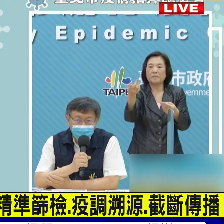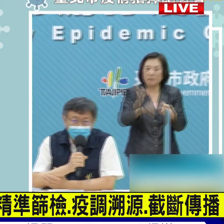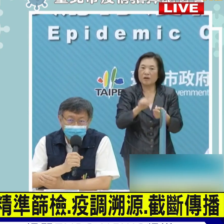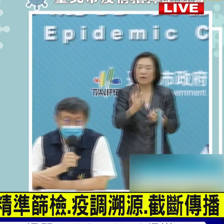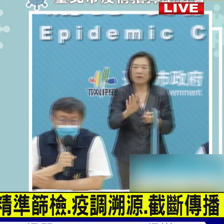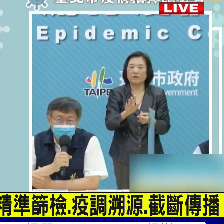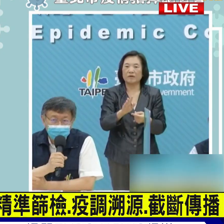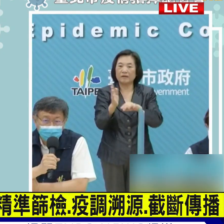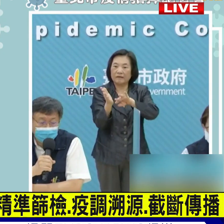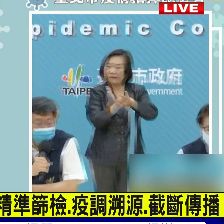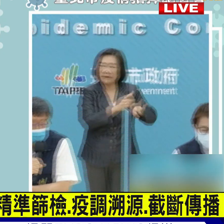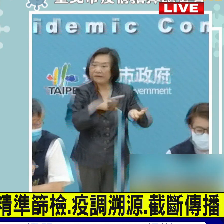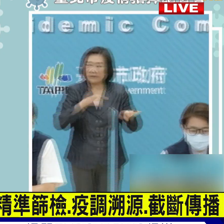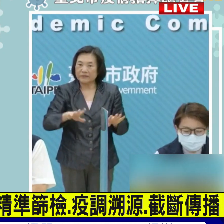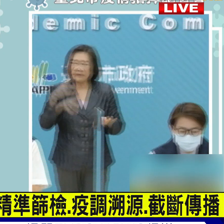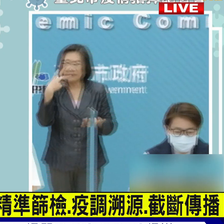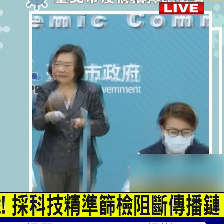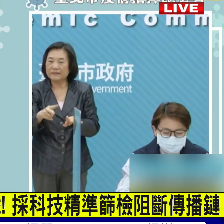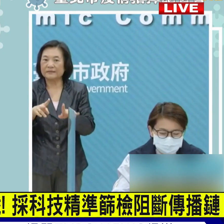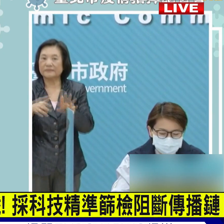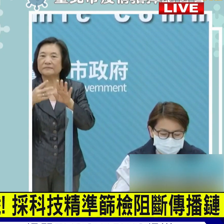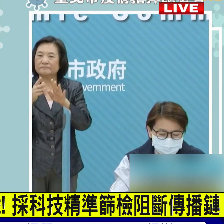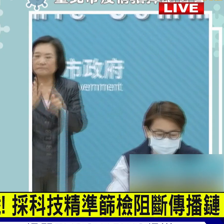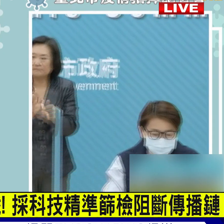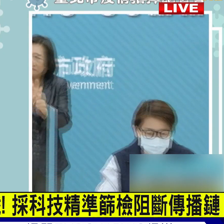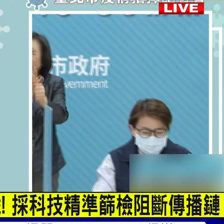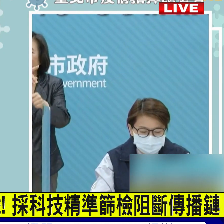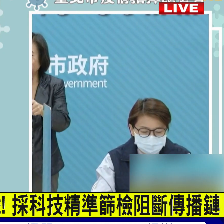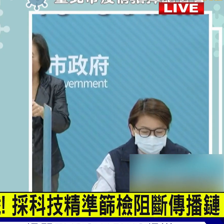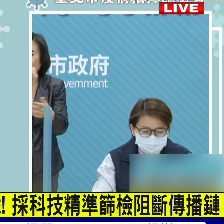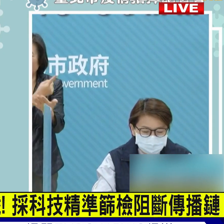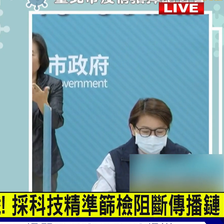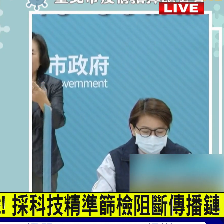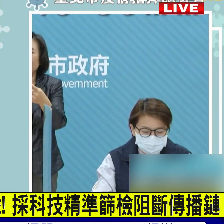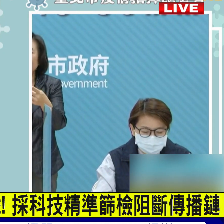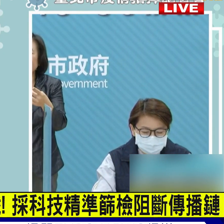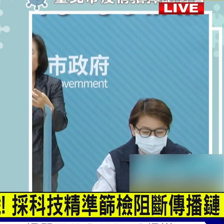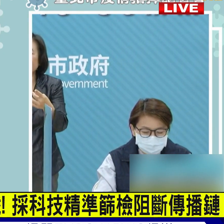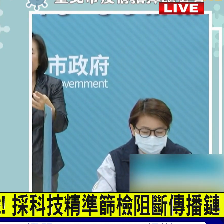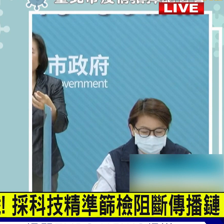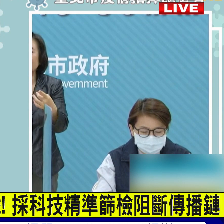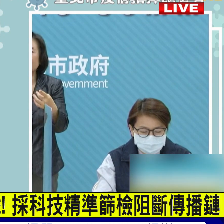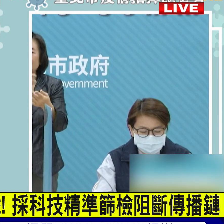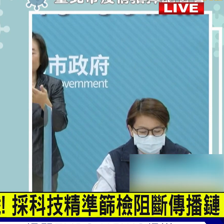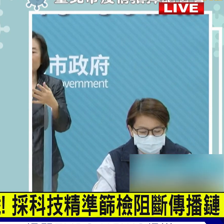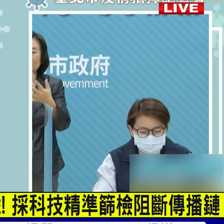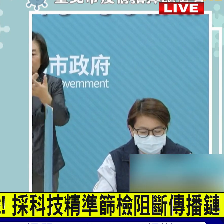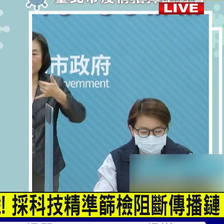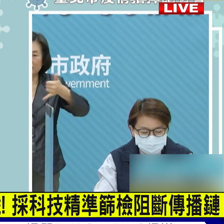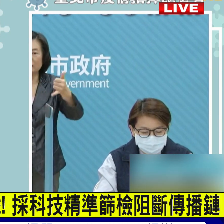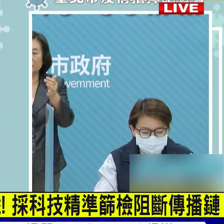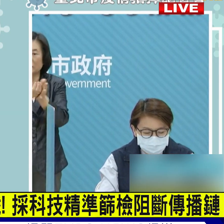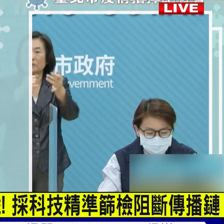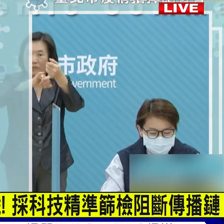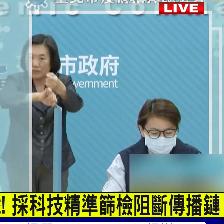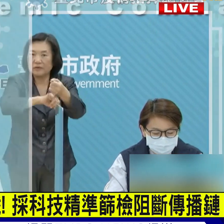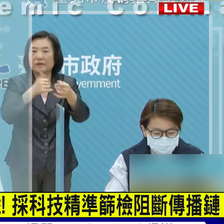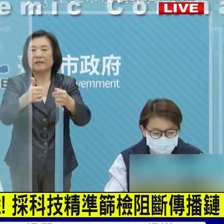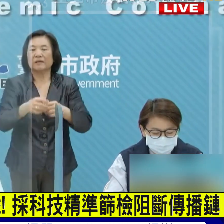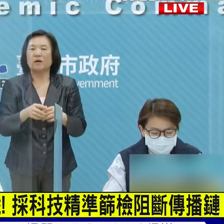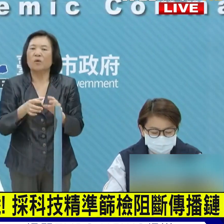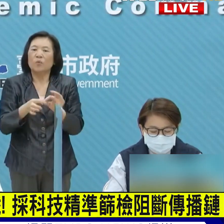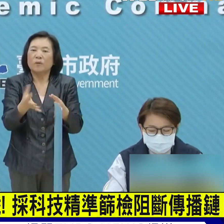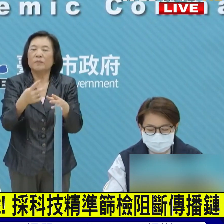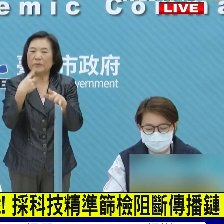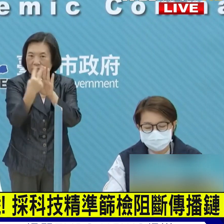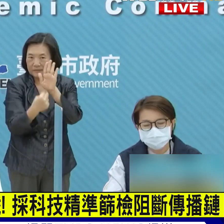那再来就讲大家非常关心的哦，明天就要开始打疫苗了哦。那其实每个县市政府做